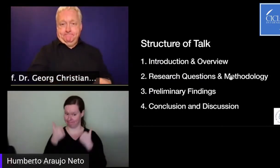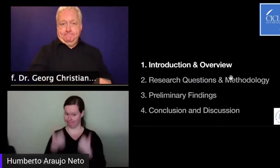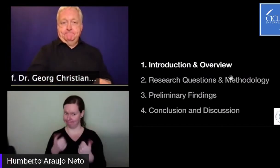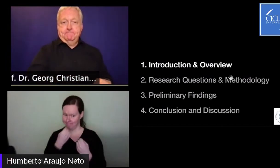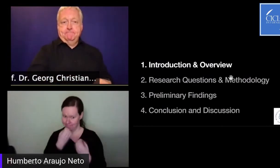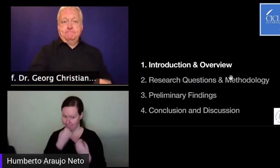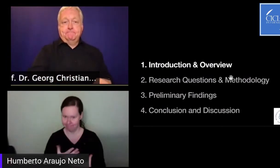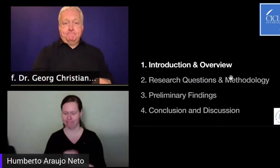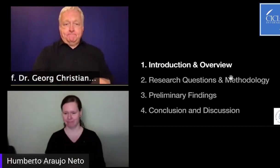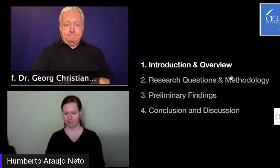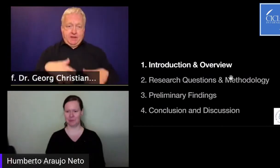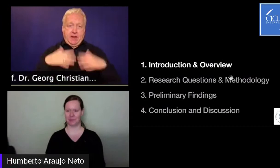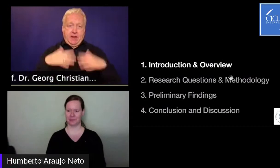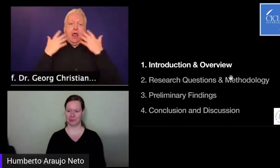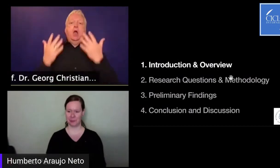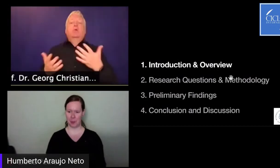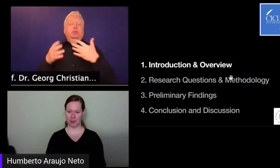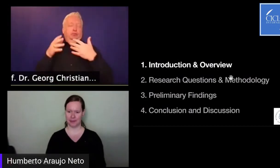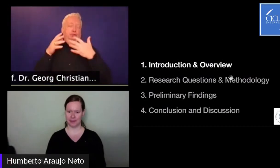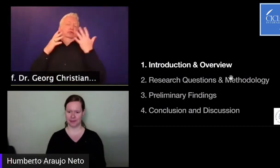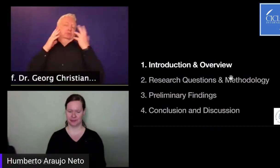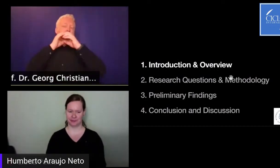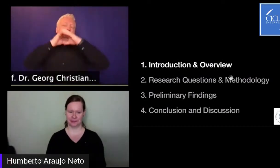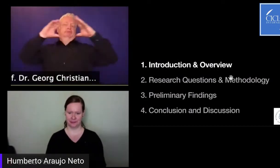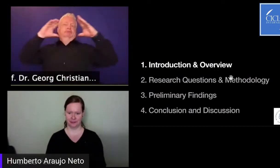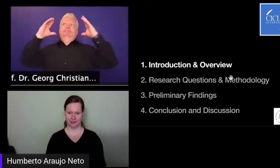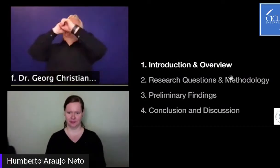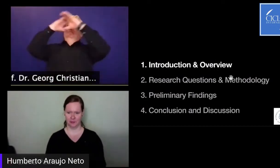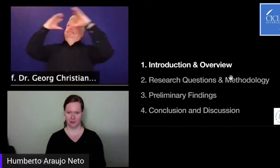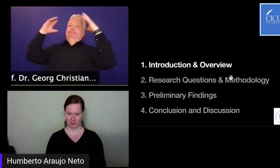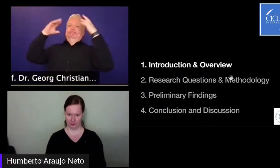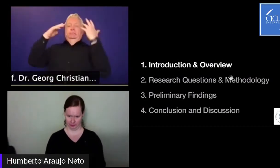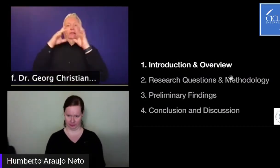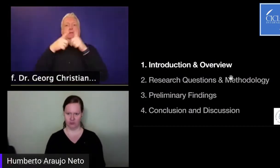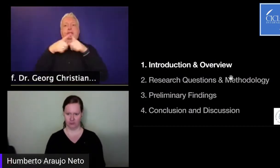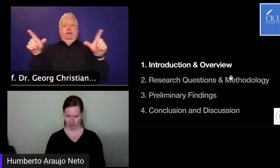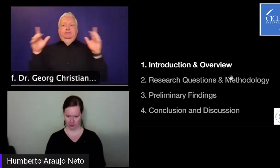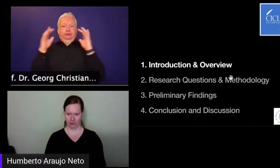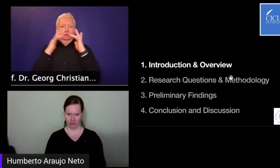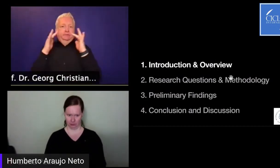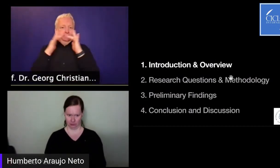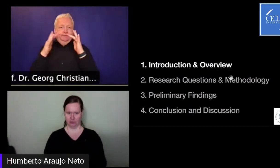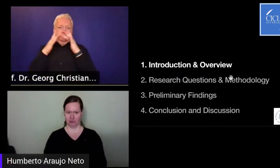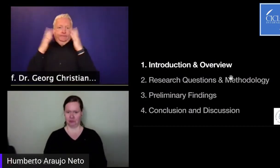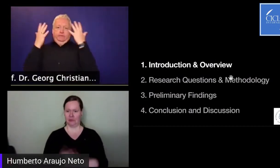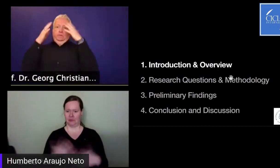discussões a respeito das questões aqui tratadas.